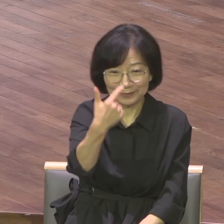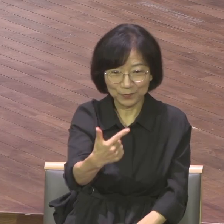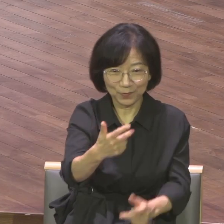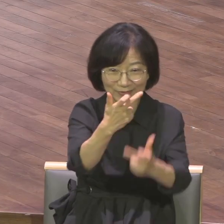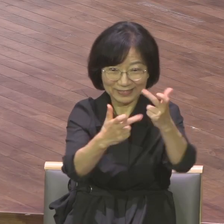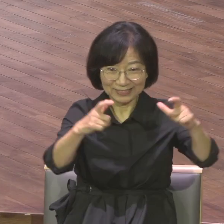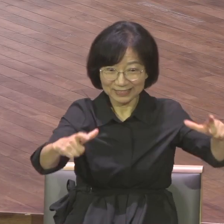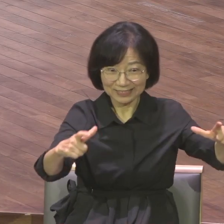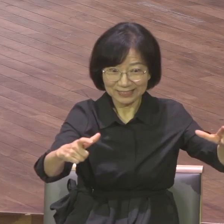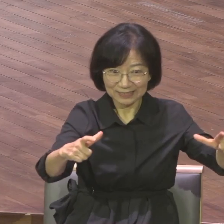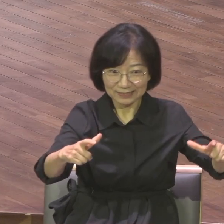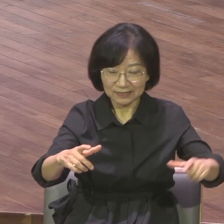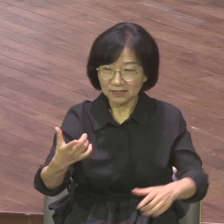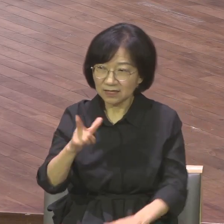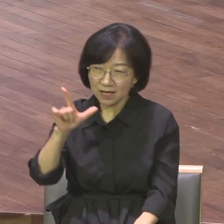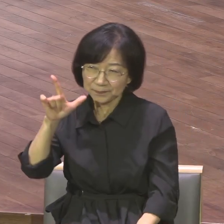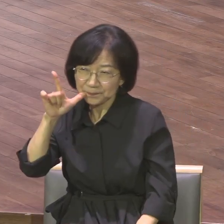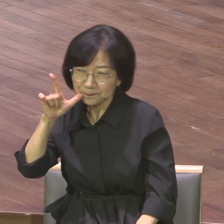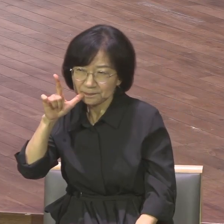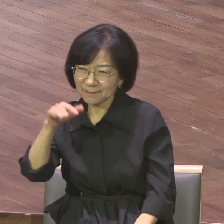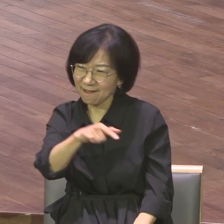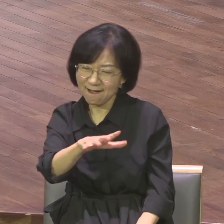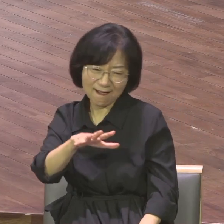그래. 갈렙 것이 되었어.